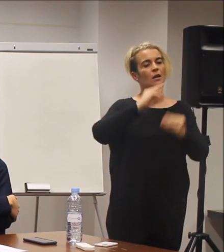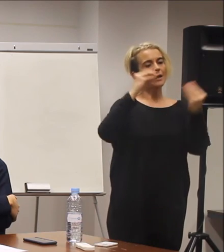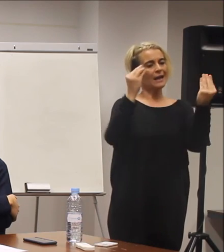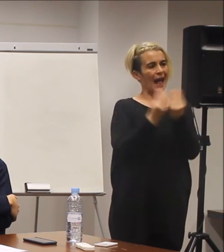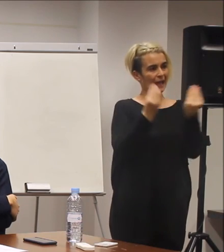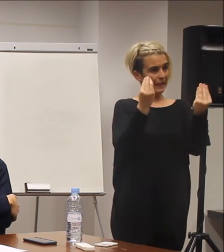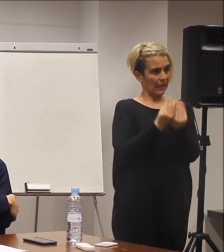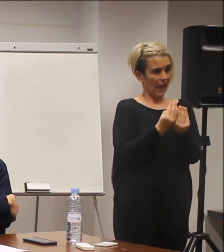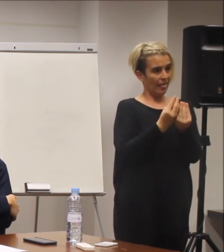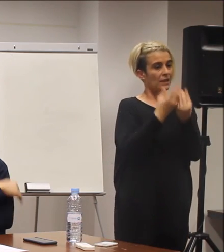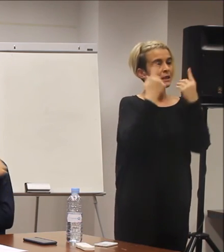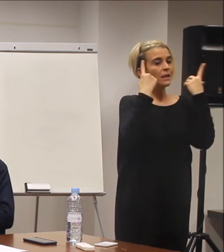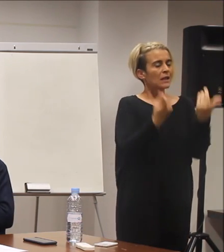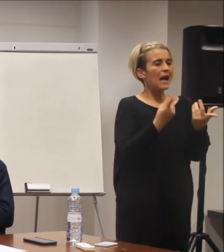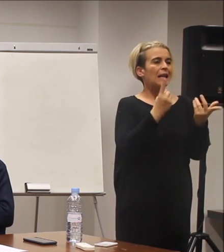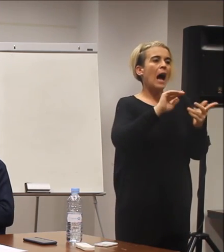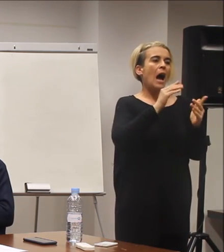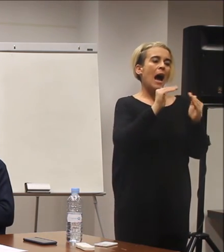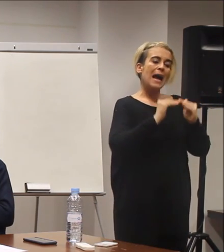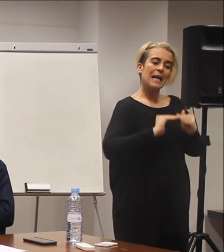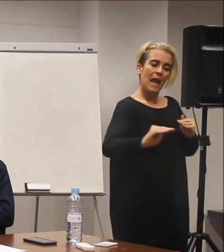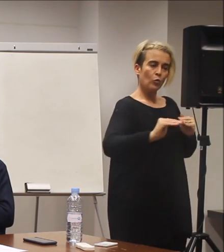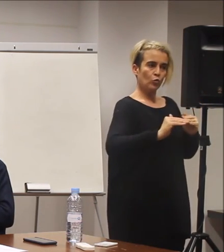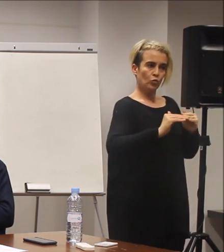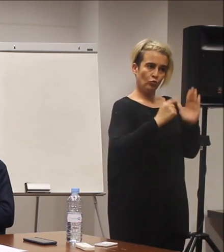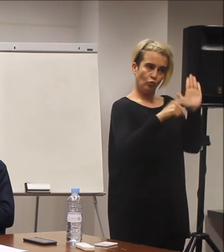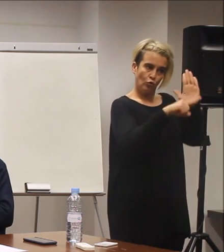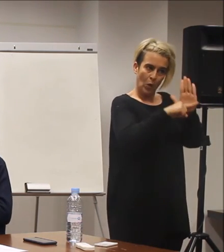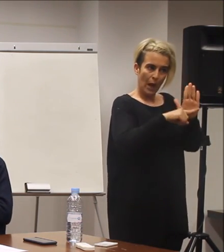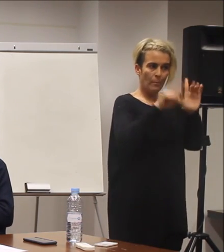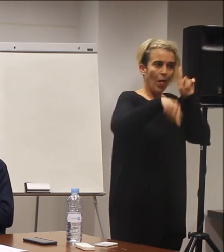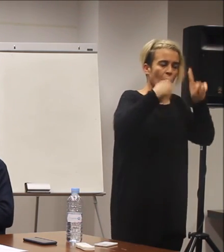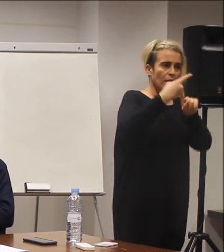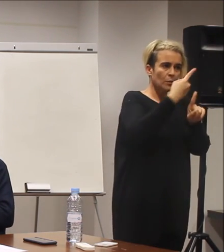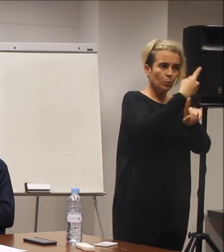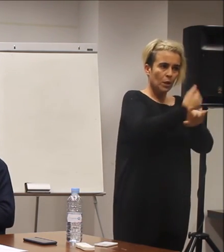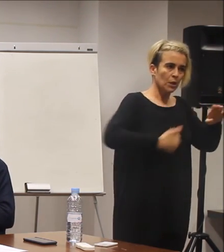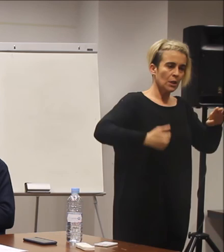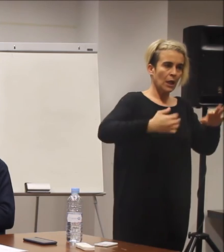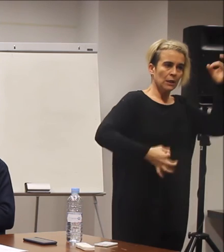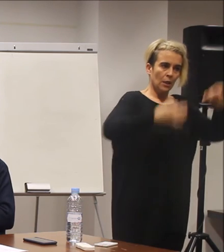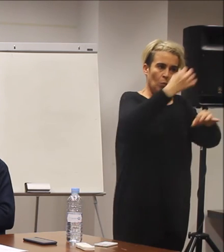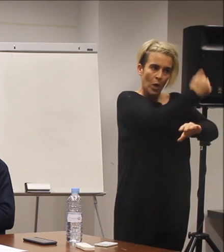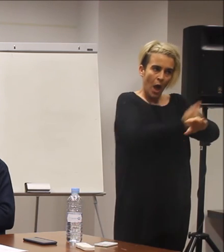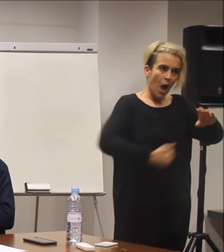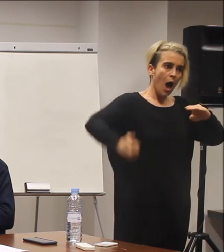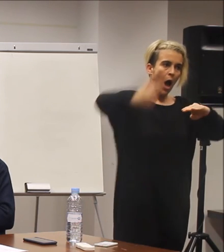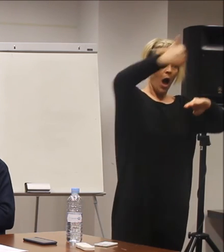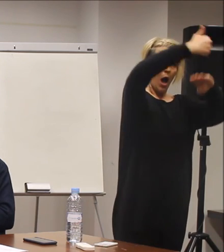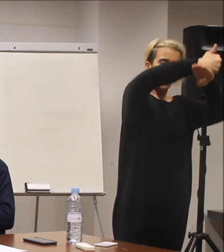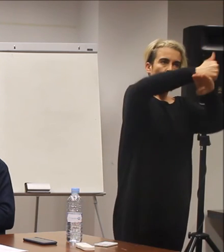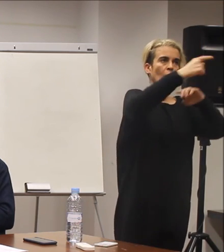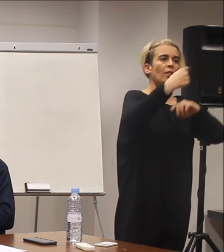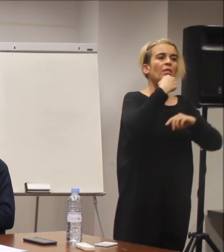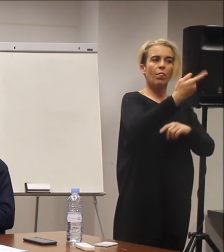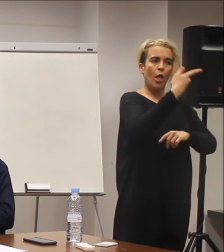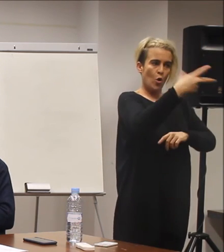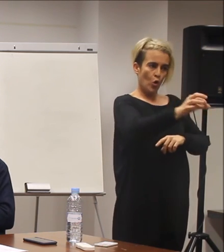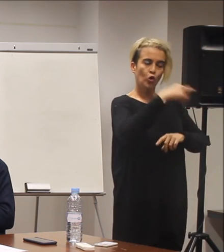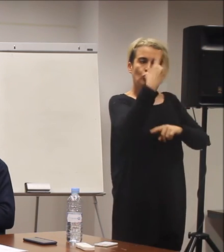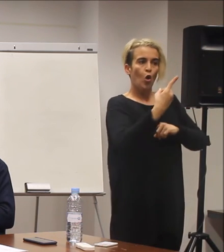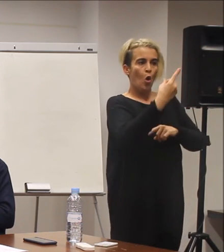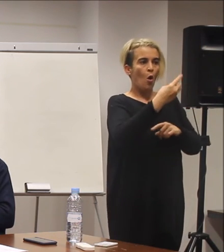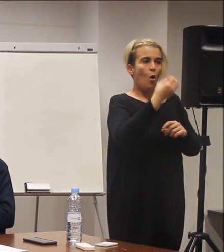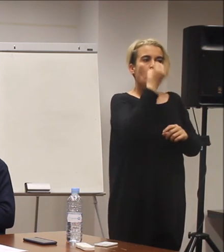era efectiva. Pero luego resulta que llega el Supremo y nos dice que no, que solamente hay que devolver cantidades desde mayo de 2013 y